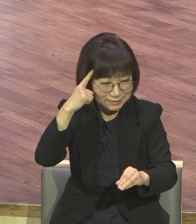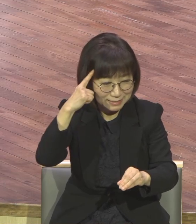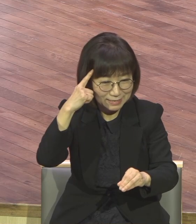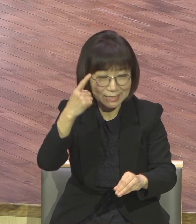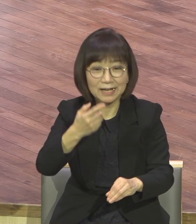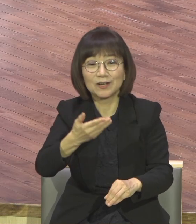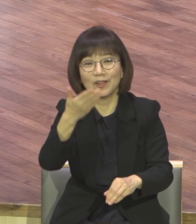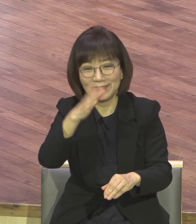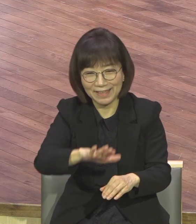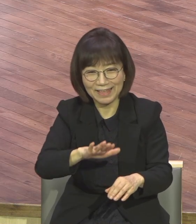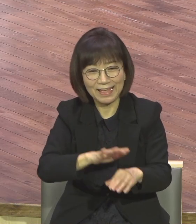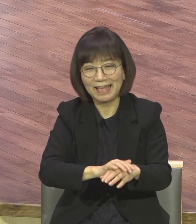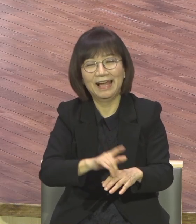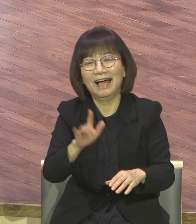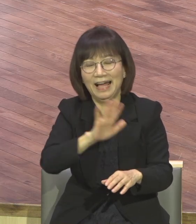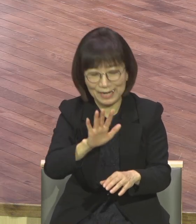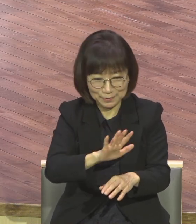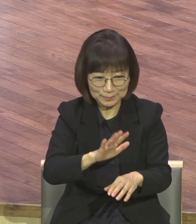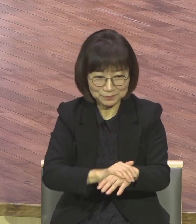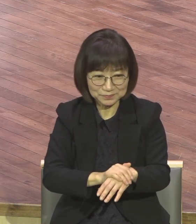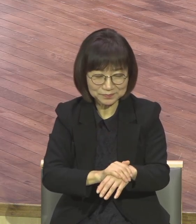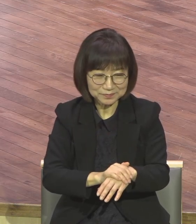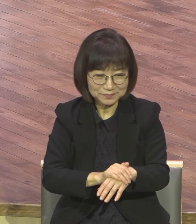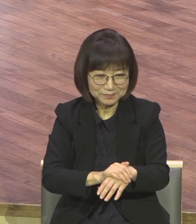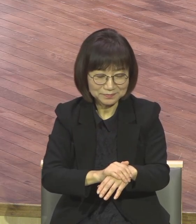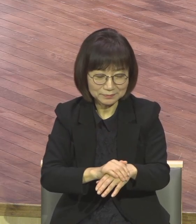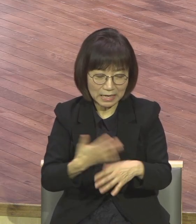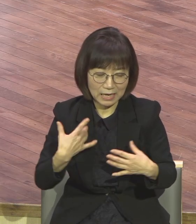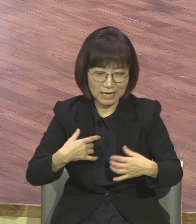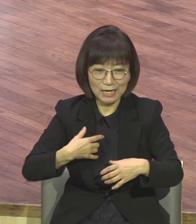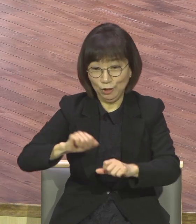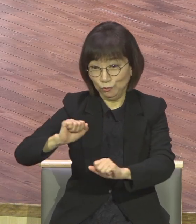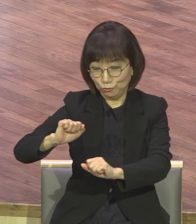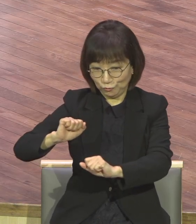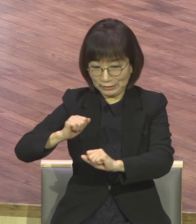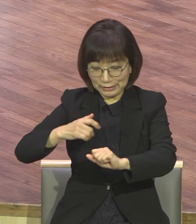안 했어요. 안 하고 전투복을 입고